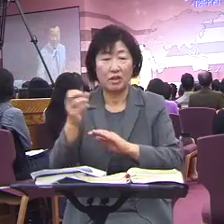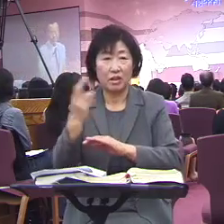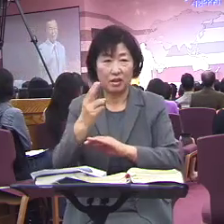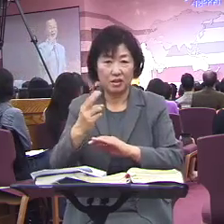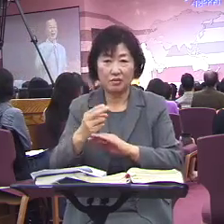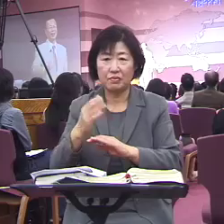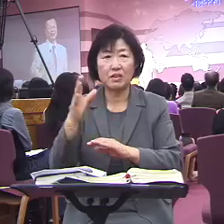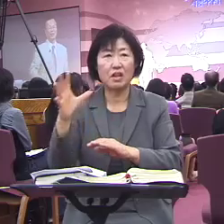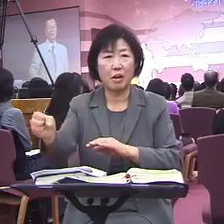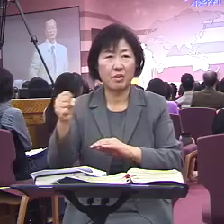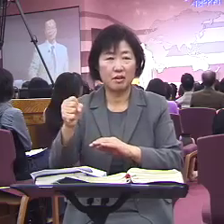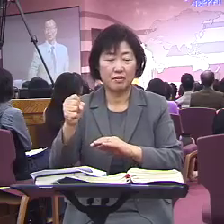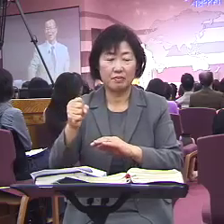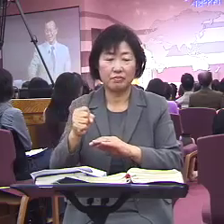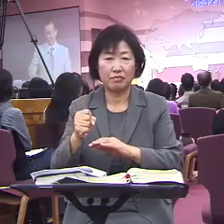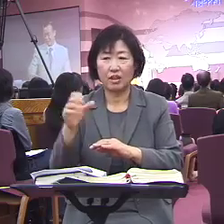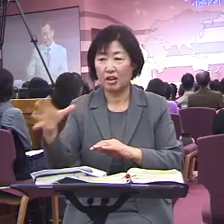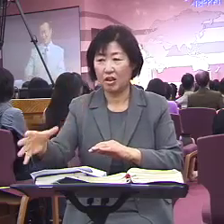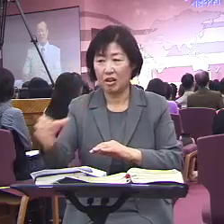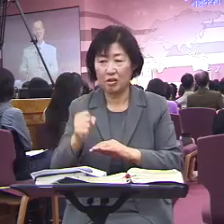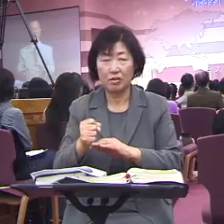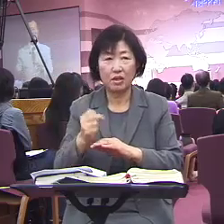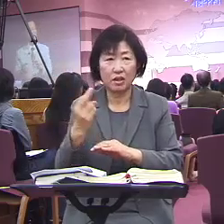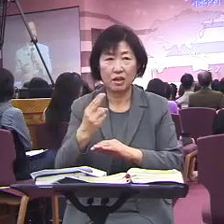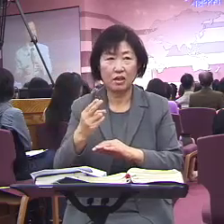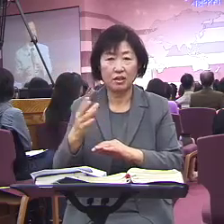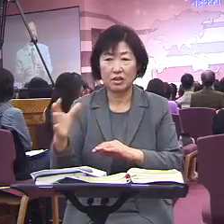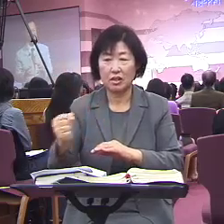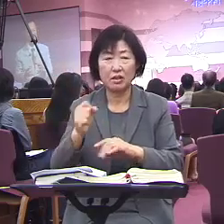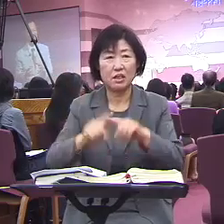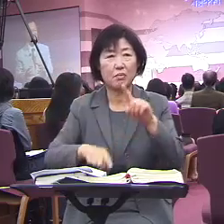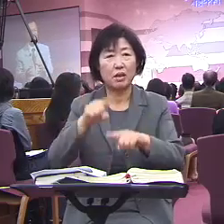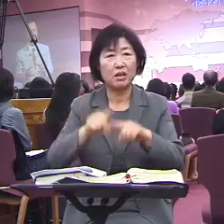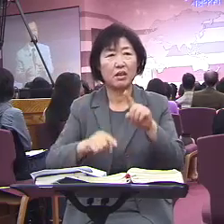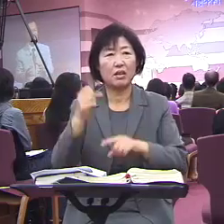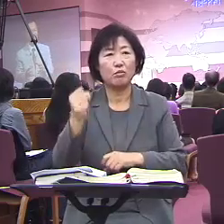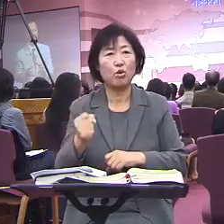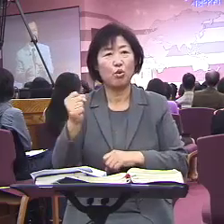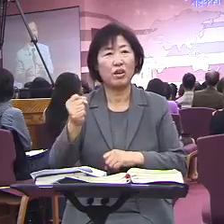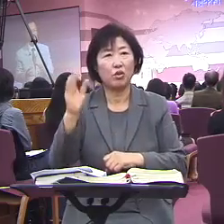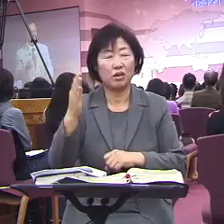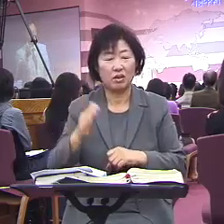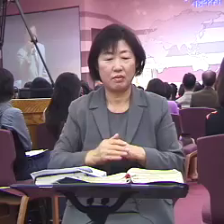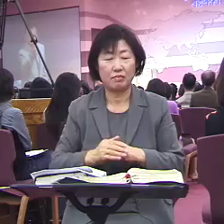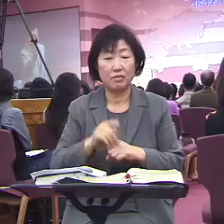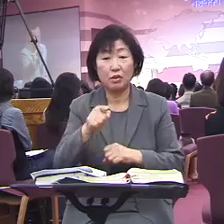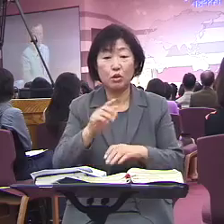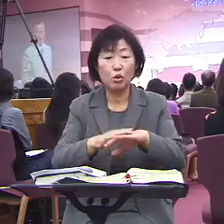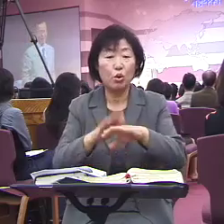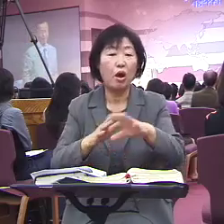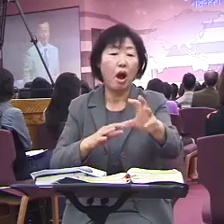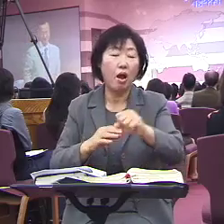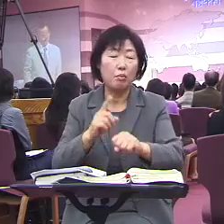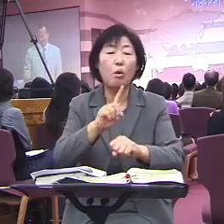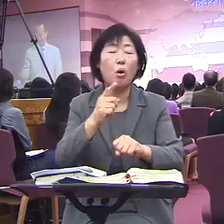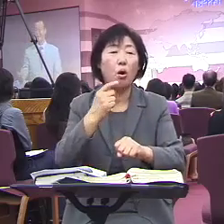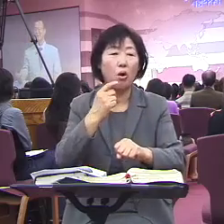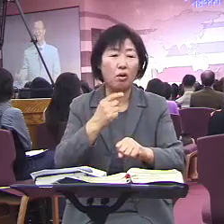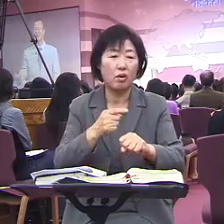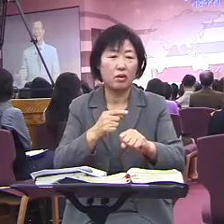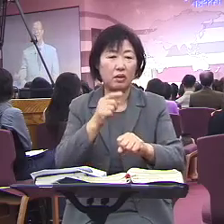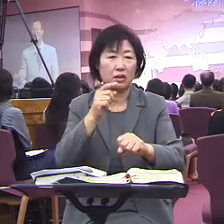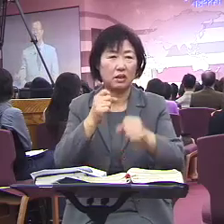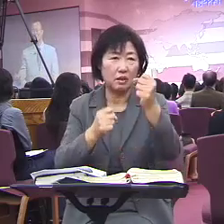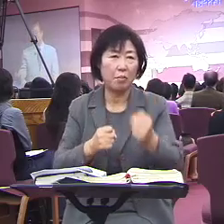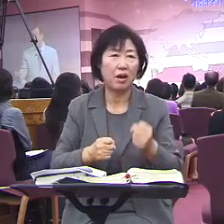다시 잡아라, 주어라 하니까 다시 지팡이가 됩니다. 네 손에 가진 게 뭐냐?